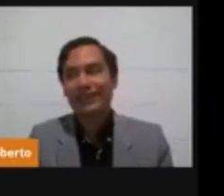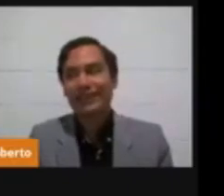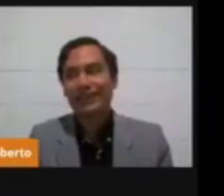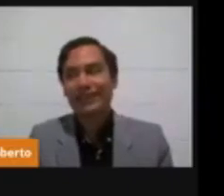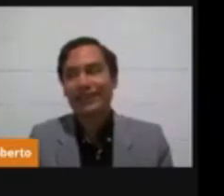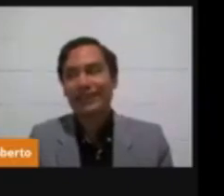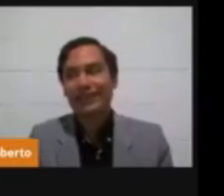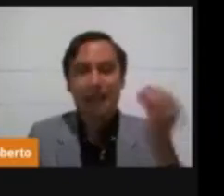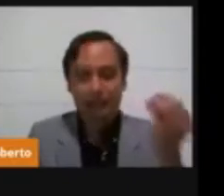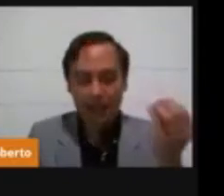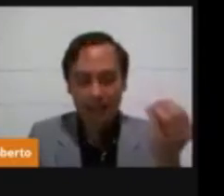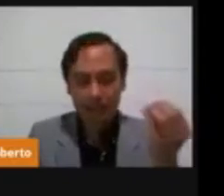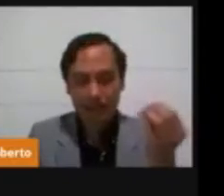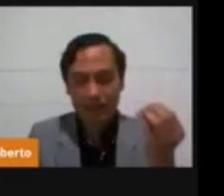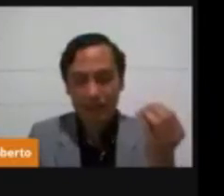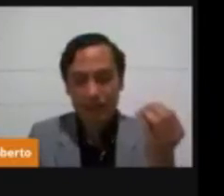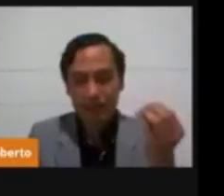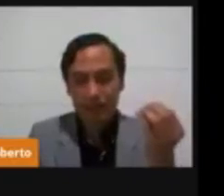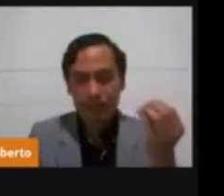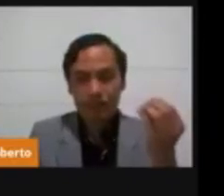que era una carga para la sociedad,